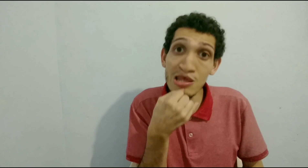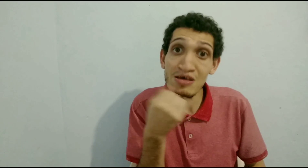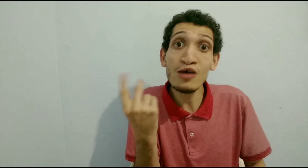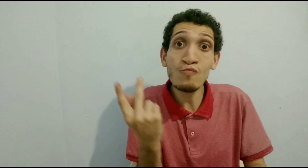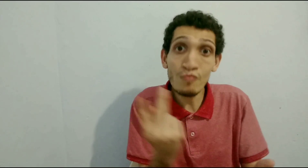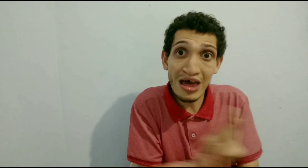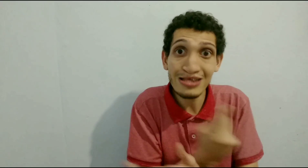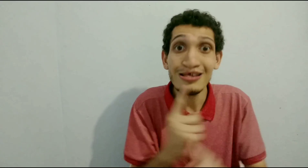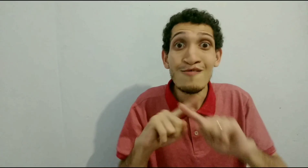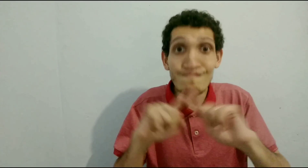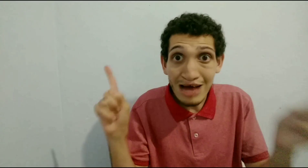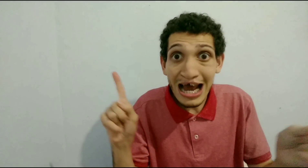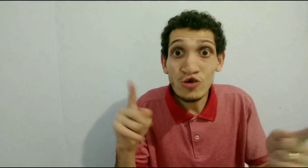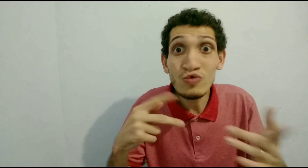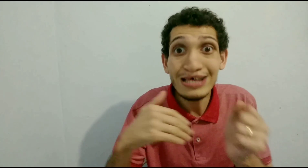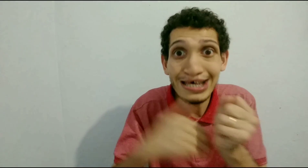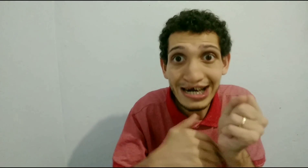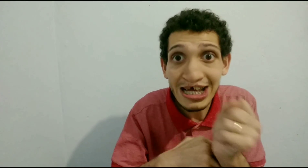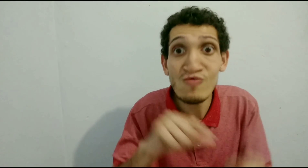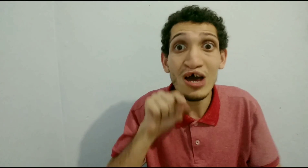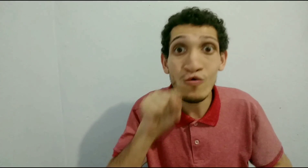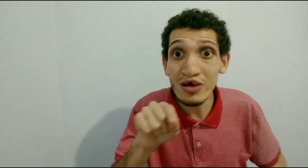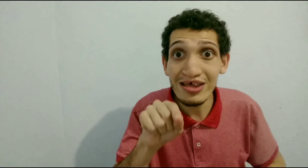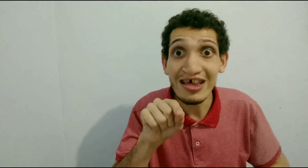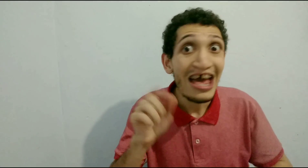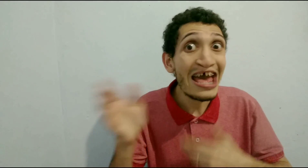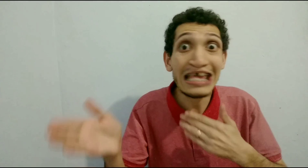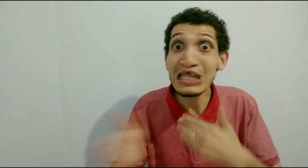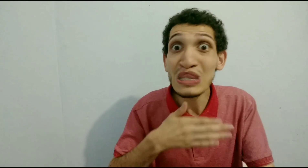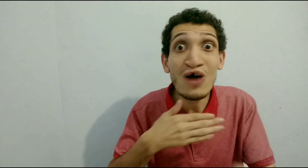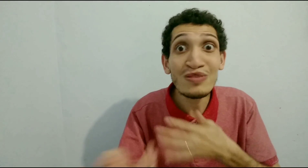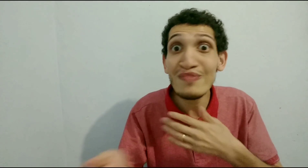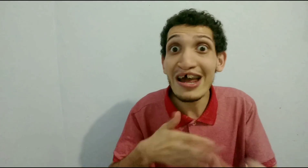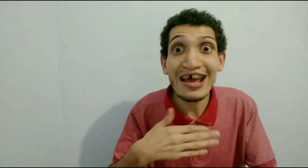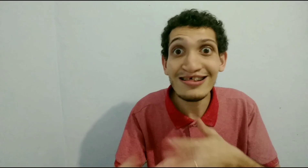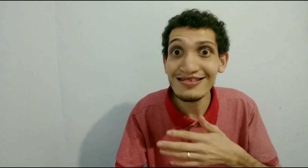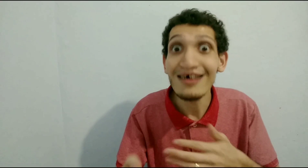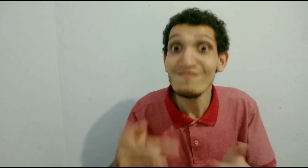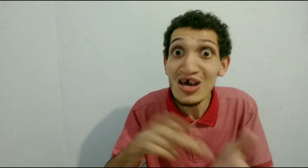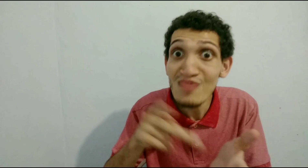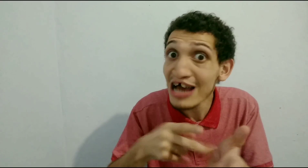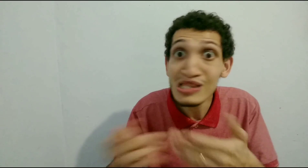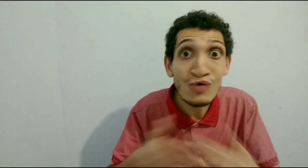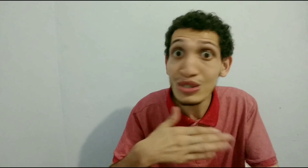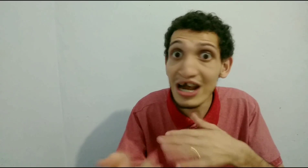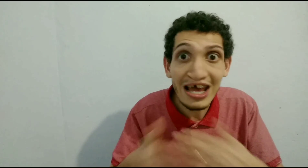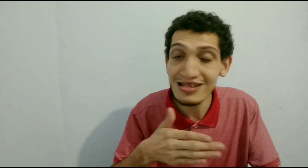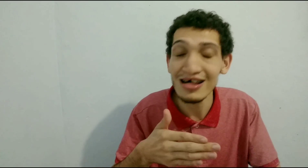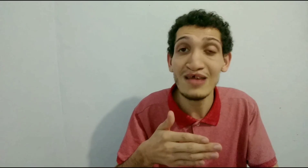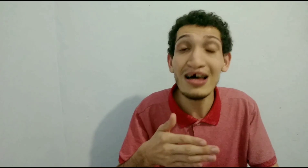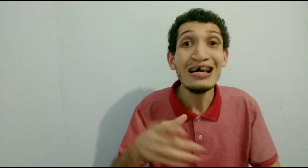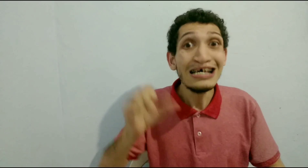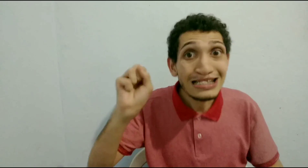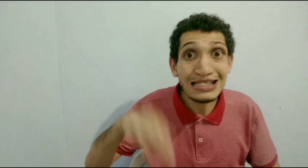não é que nem, que acontece. Mas, o segredo é o quê? É que não interessa. Verdade, não interessa, né? Sim,